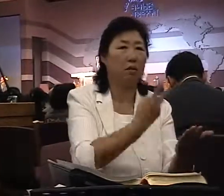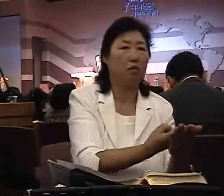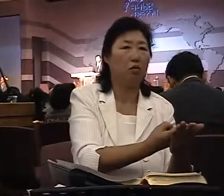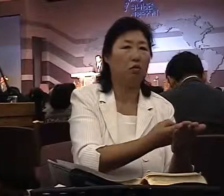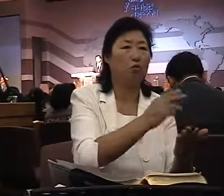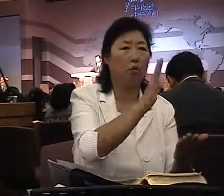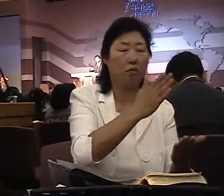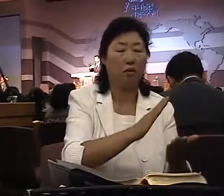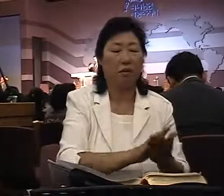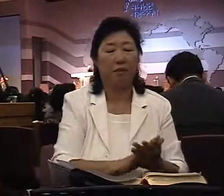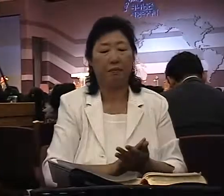여러분,